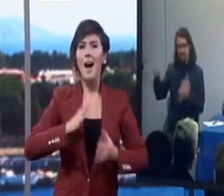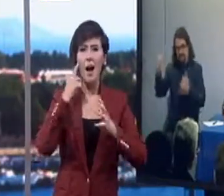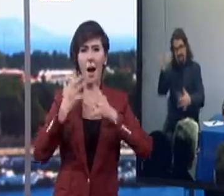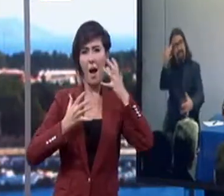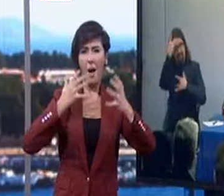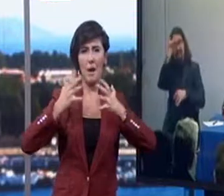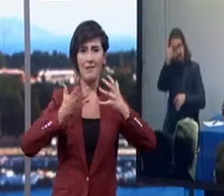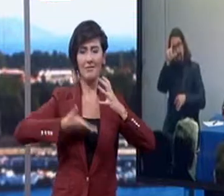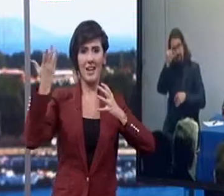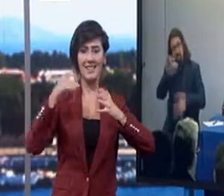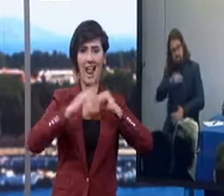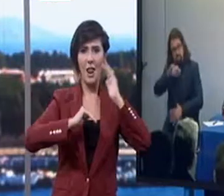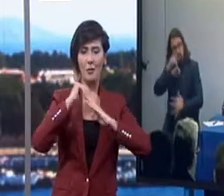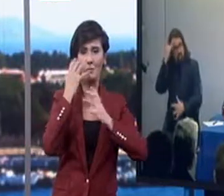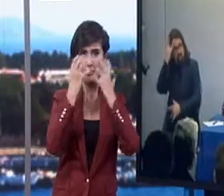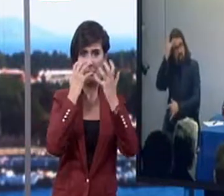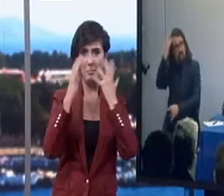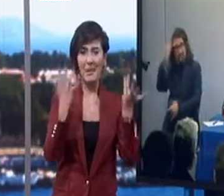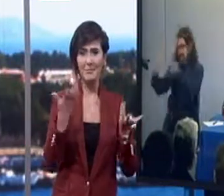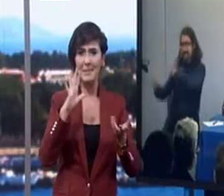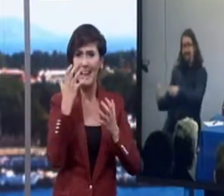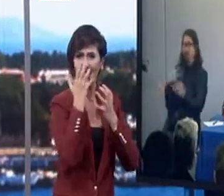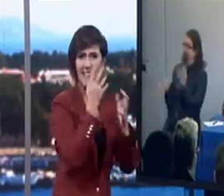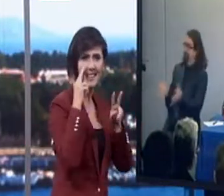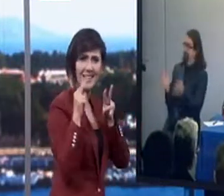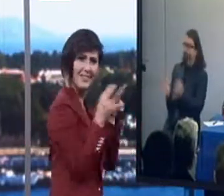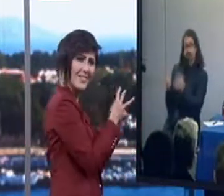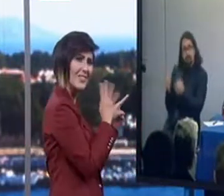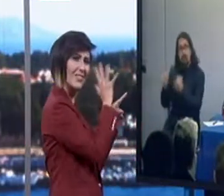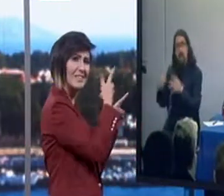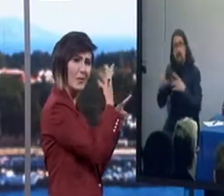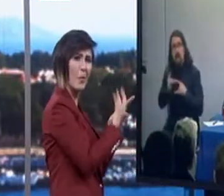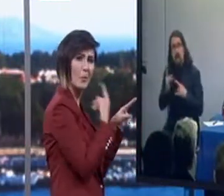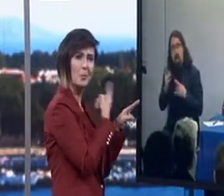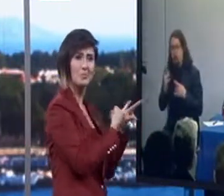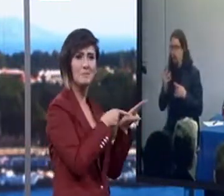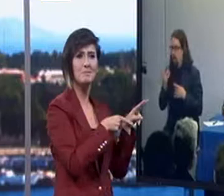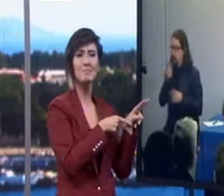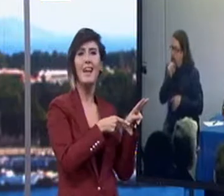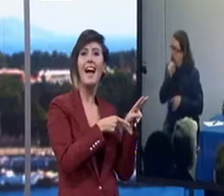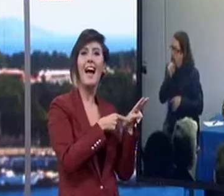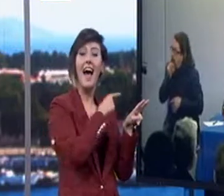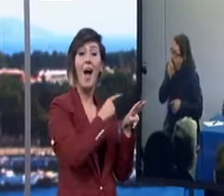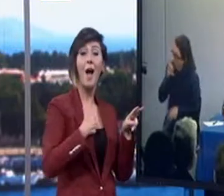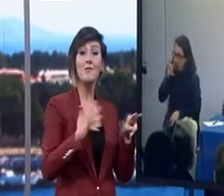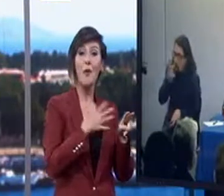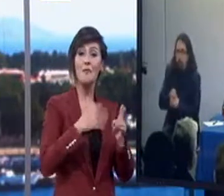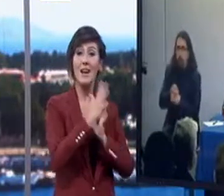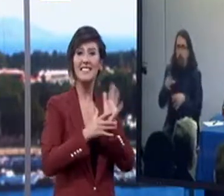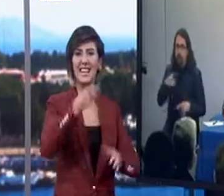el kol hareketleri ve mimiklerle bir anda tüm ilgiyi kendisinde topladı. Konferansın kahramanı olmayı başaran işaret dili tercümanının